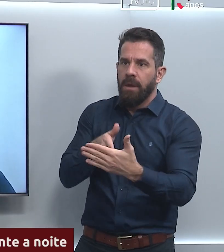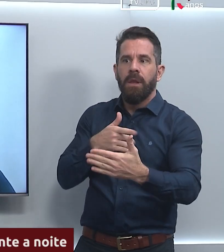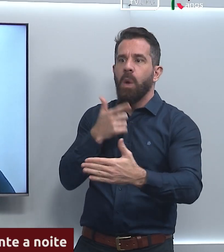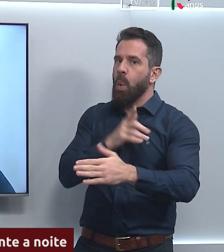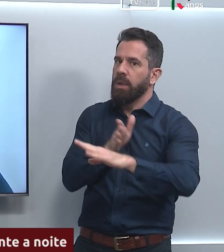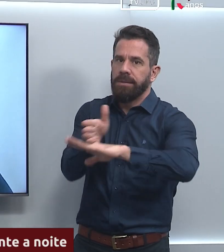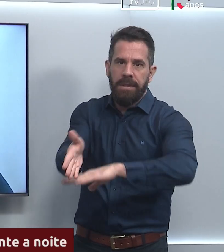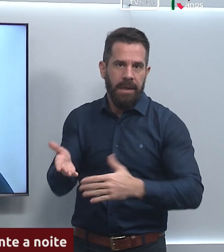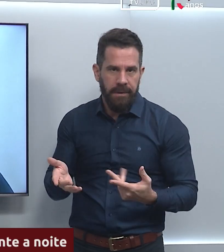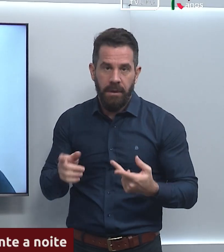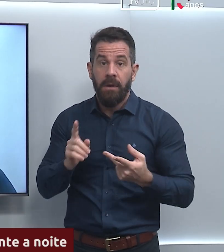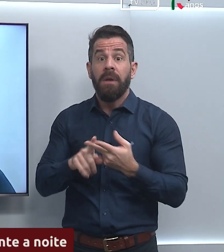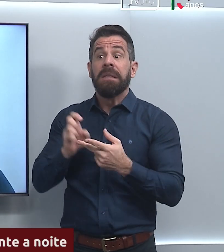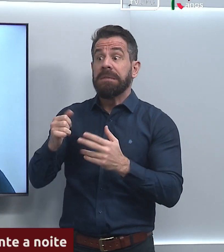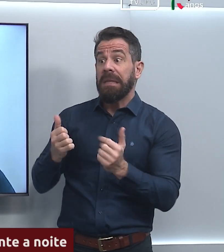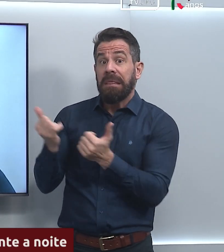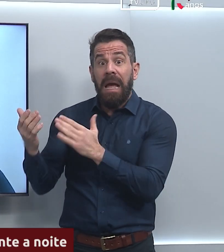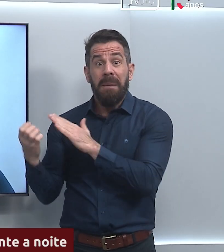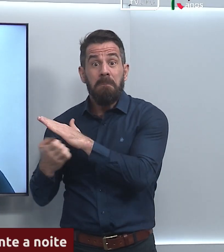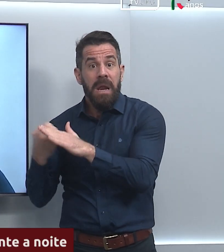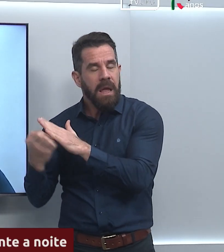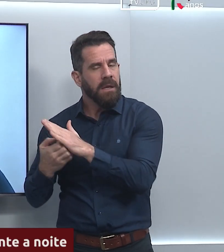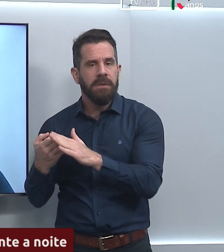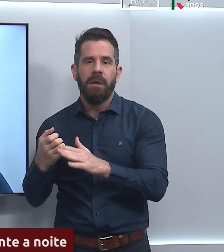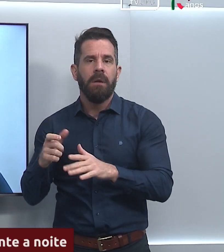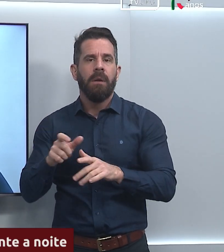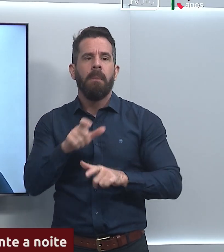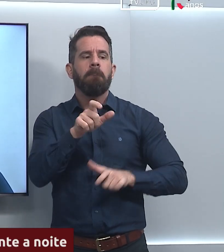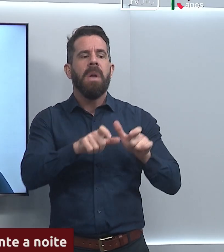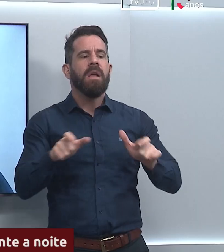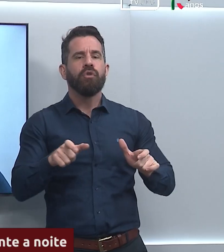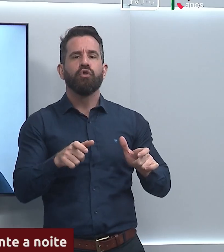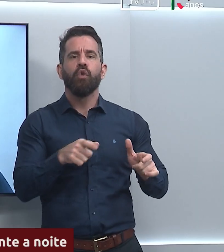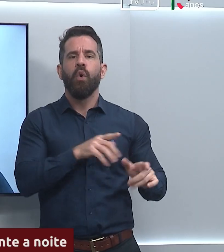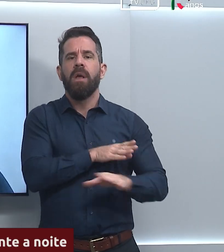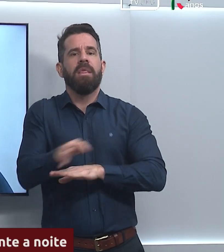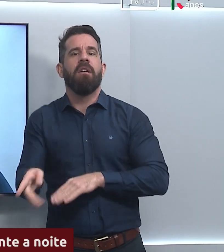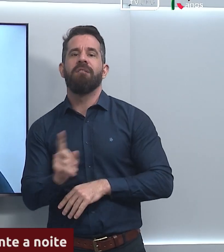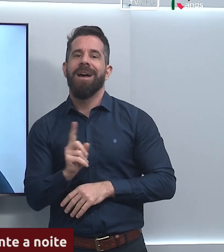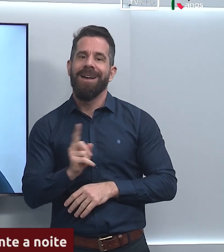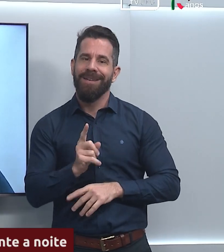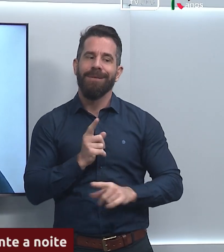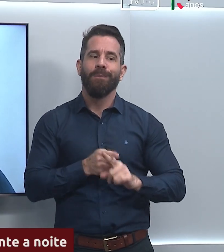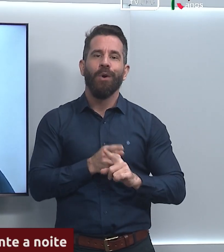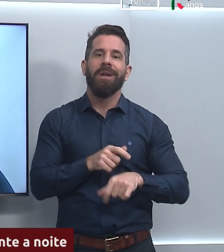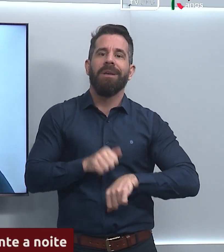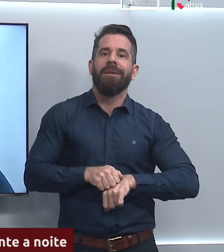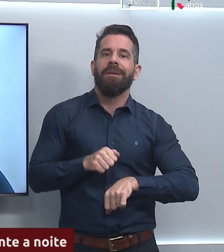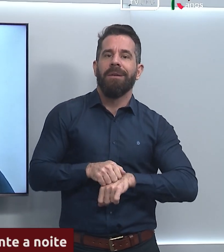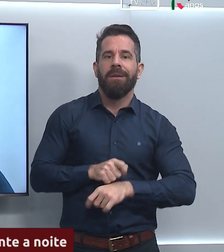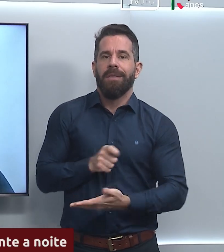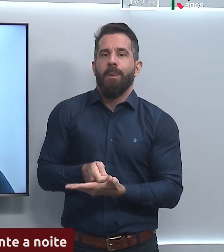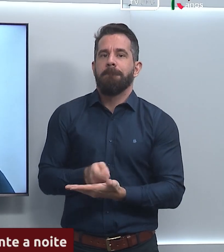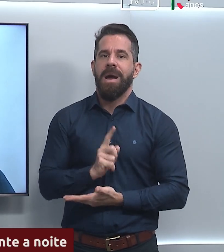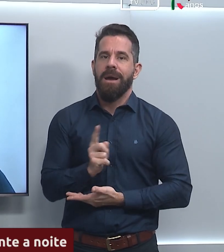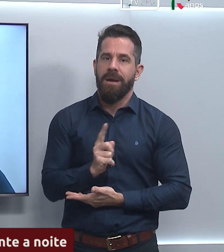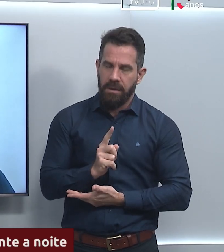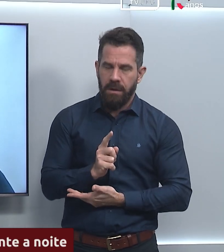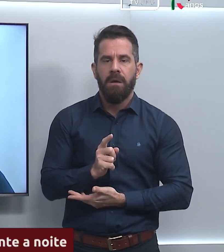restringir o acesso por renda. Eu quero que apenas algum grupo da sociedade frequente o parque. O